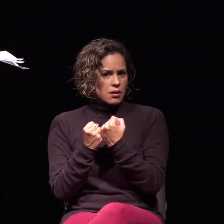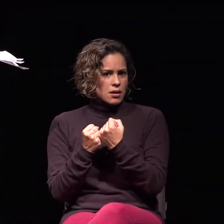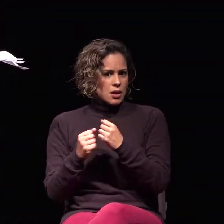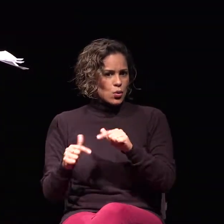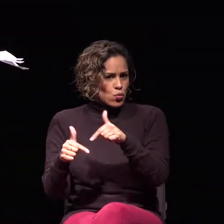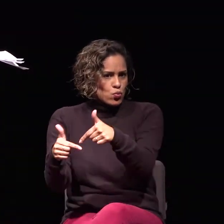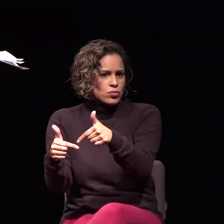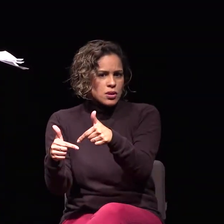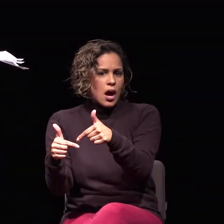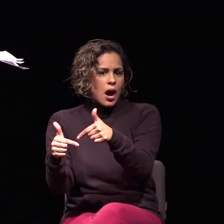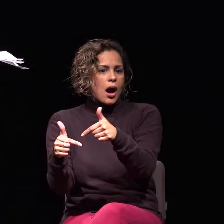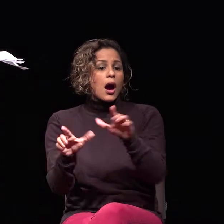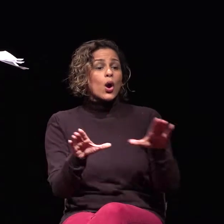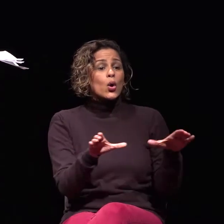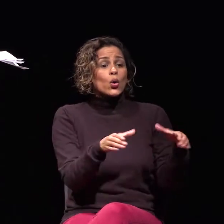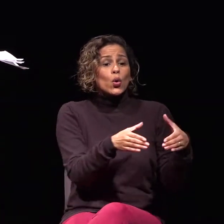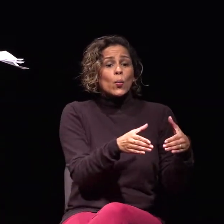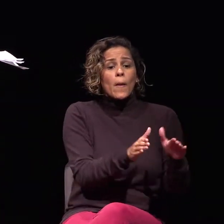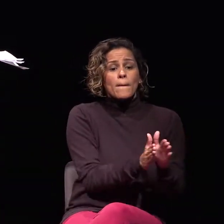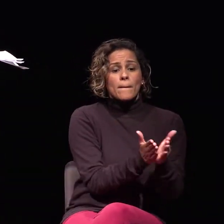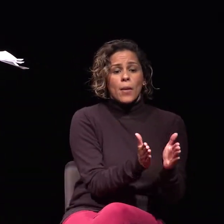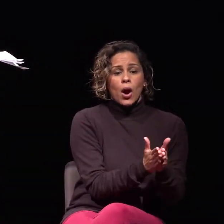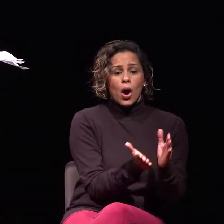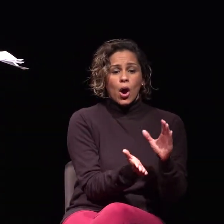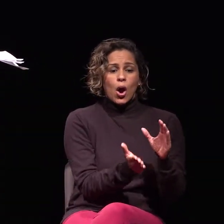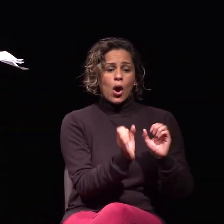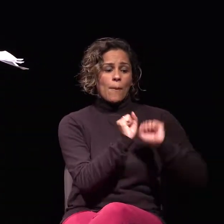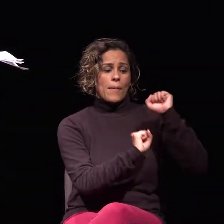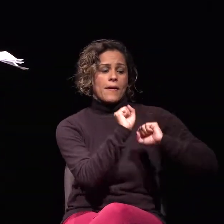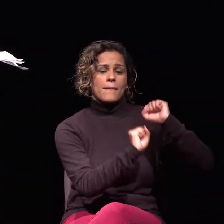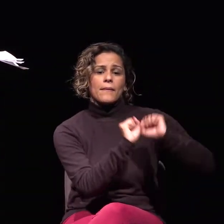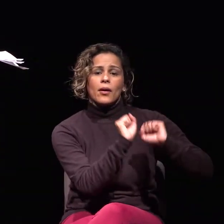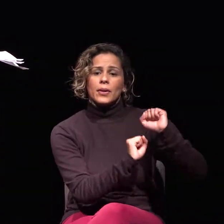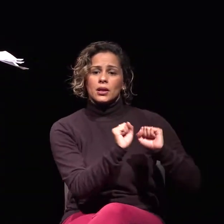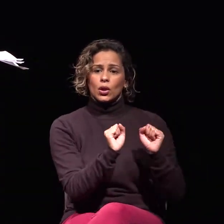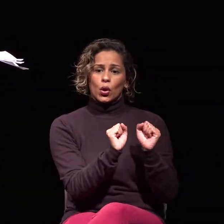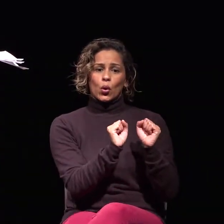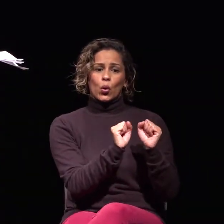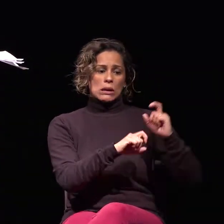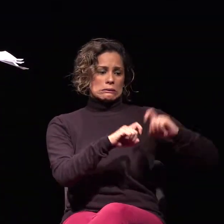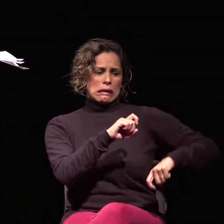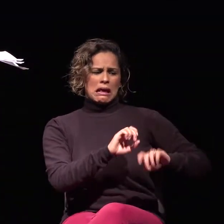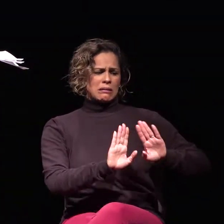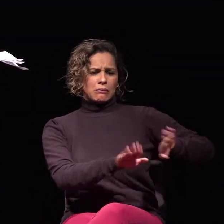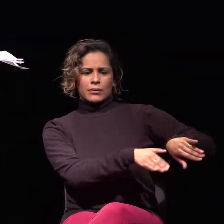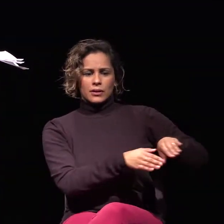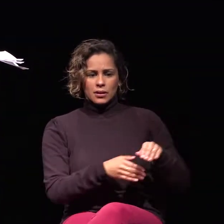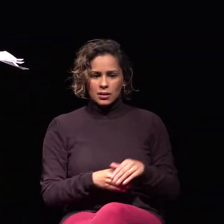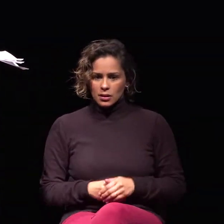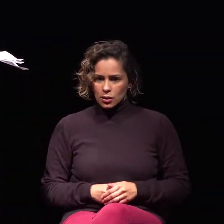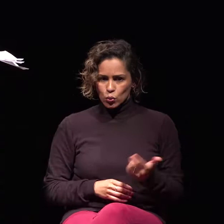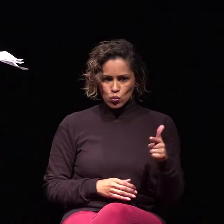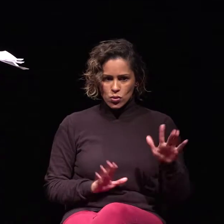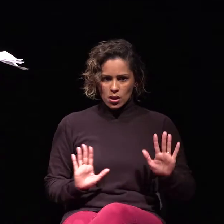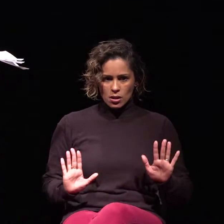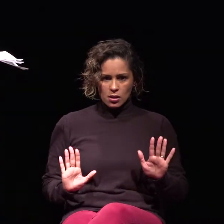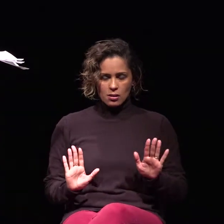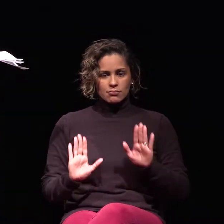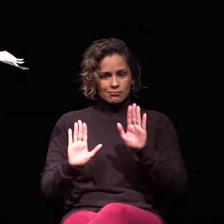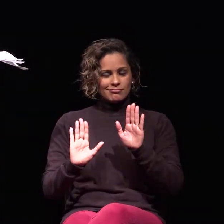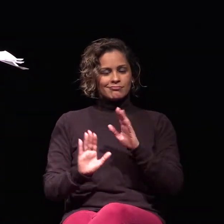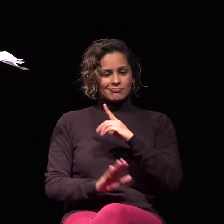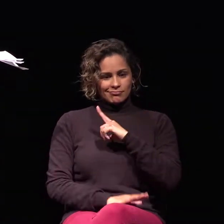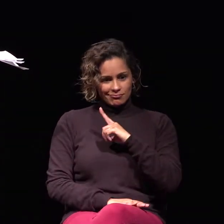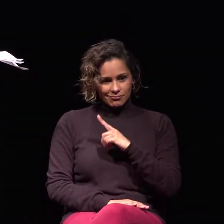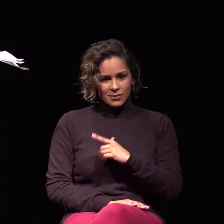sexo. Então, como nós fomos tratados como inimigo interno, porque a ditadura ela usou